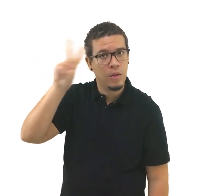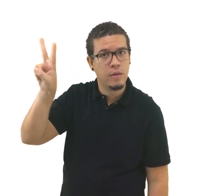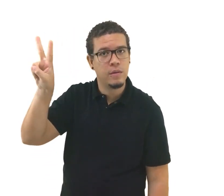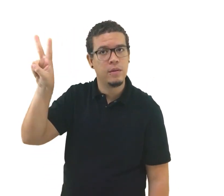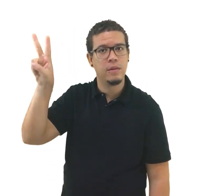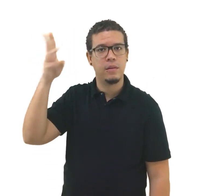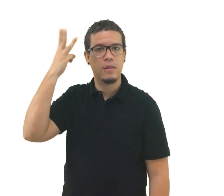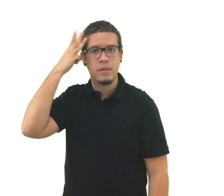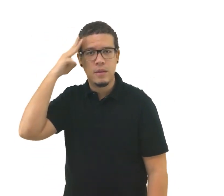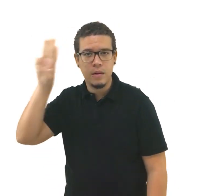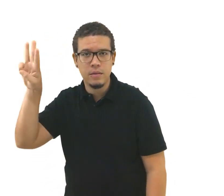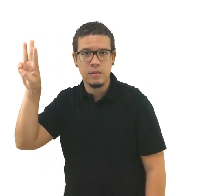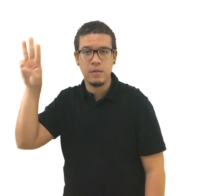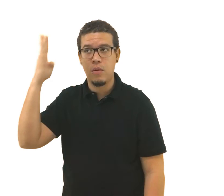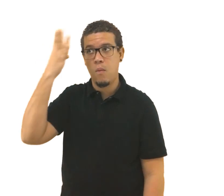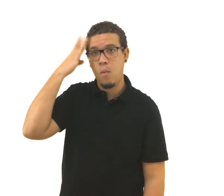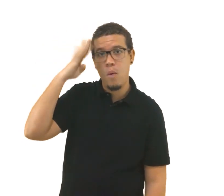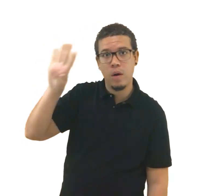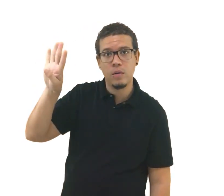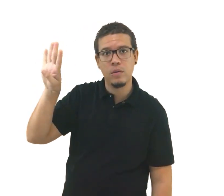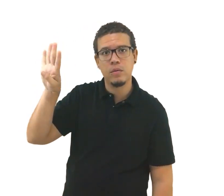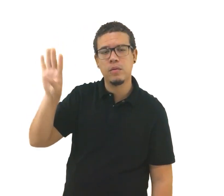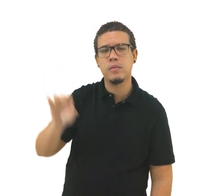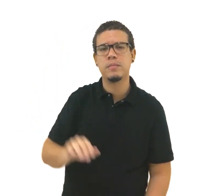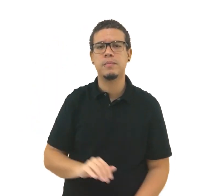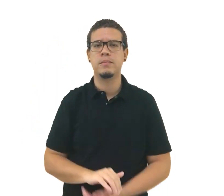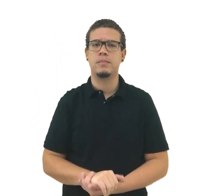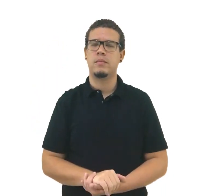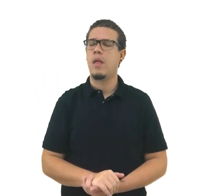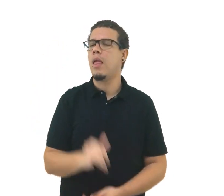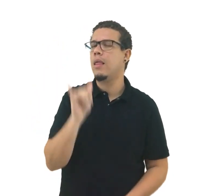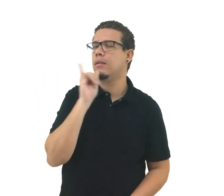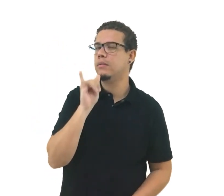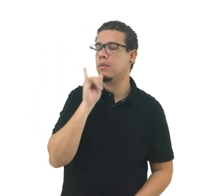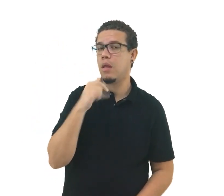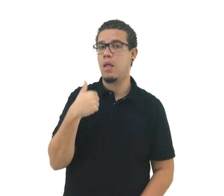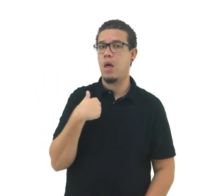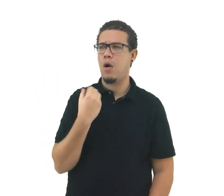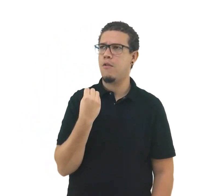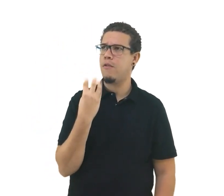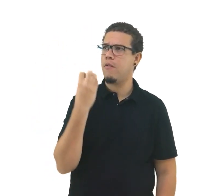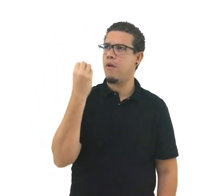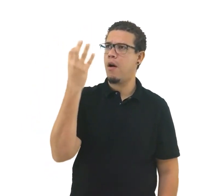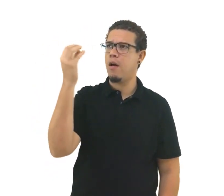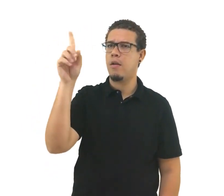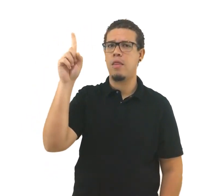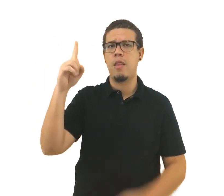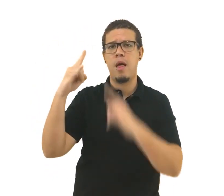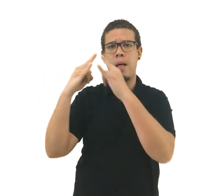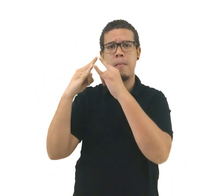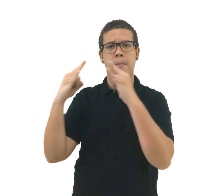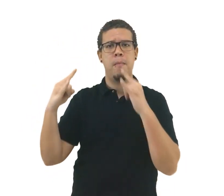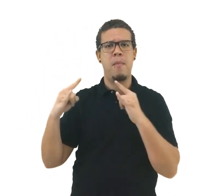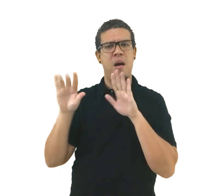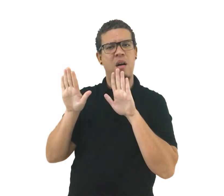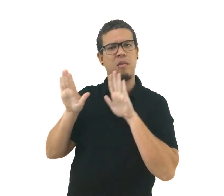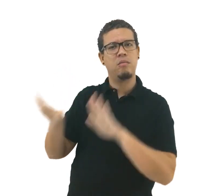2 dias, 3 dias, 4 dias. Então, por exemplo, fui viajar e fiquei no acampamento